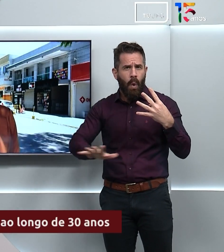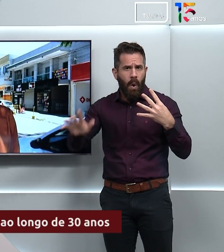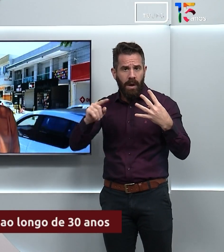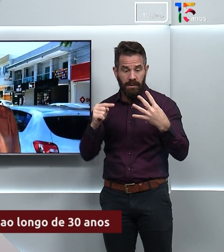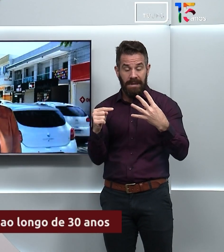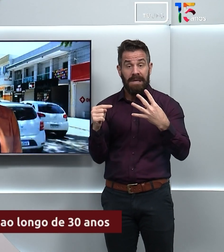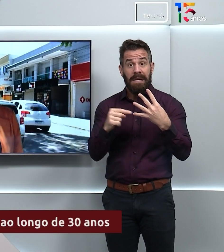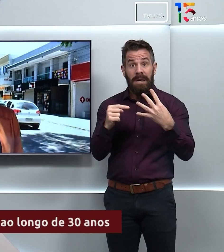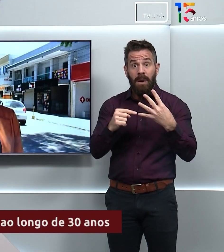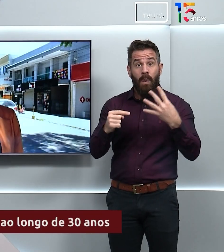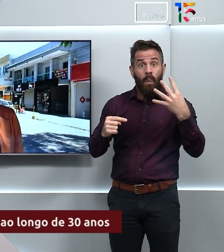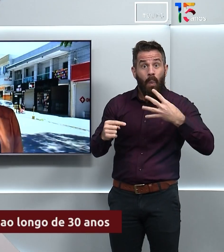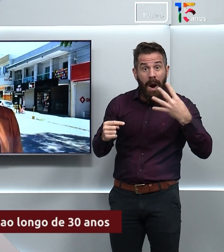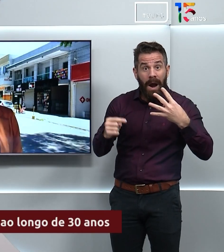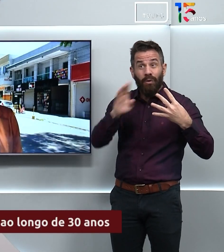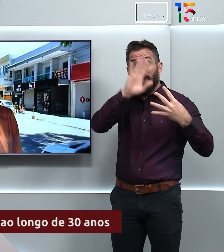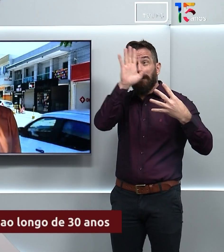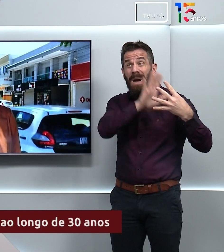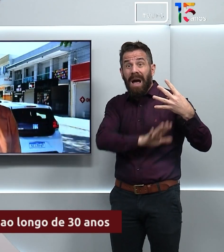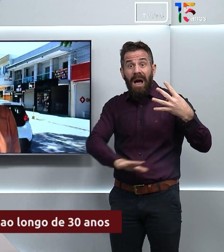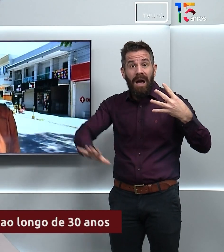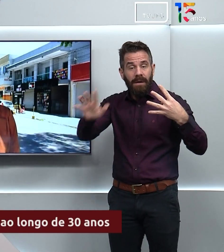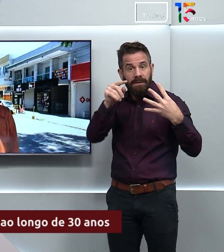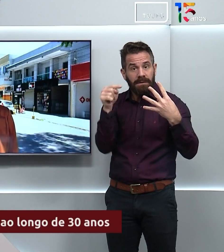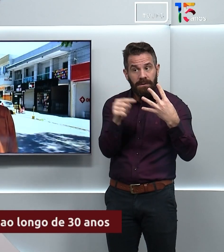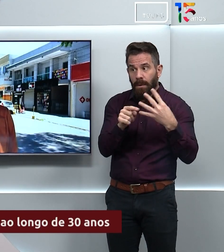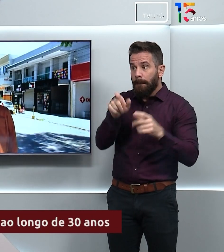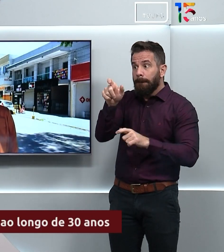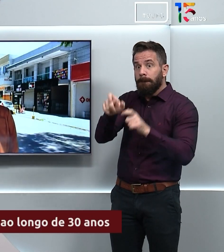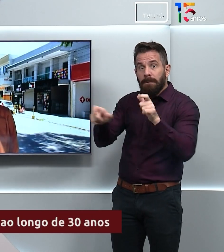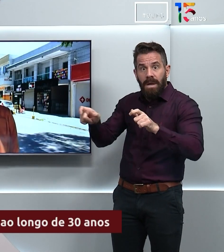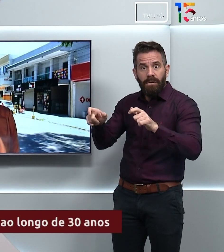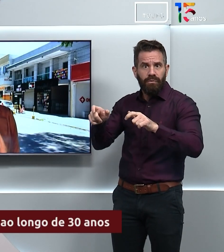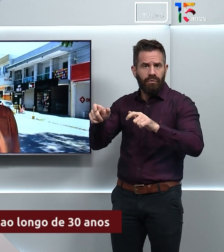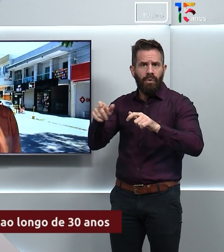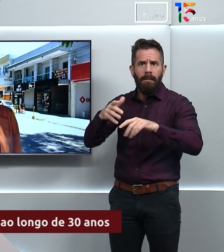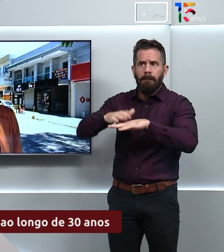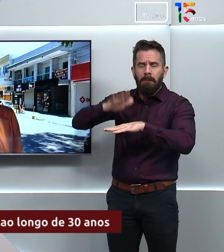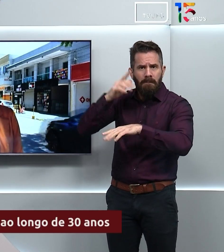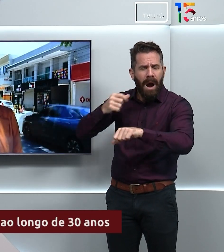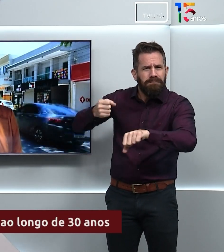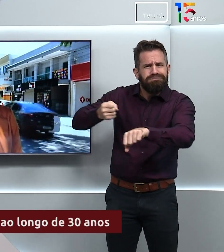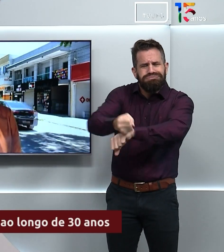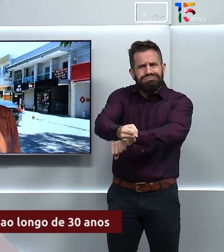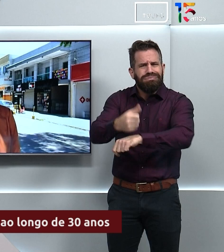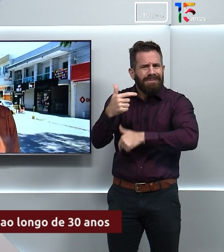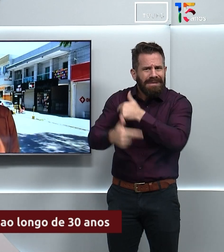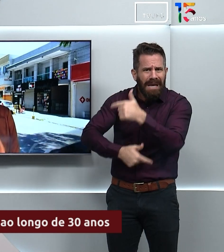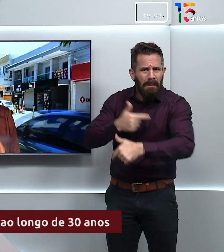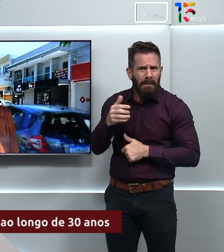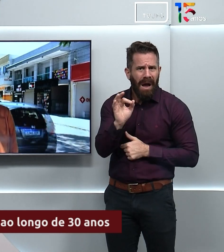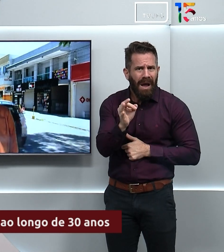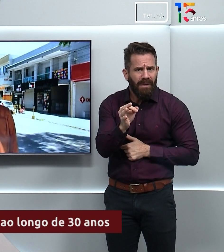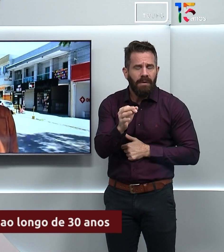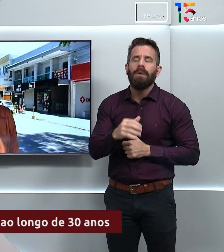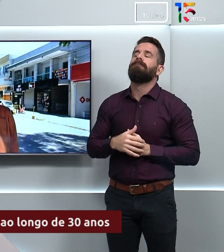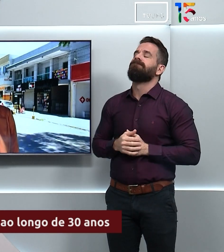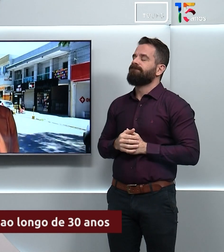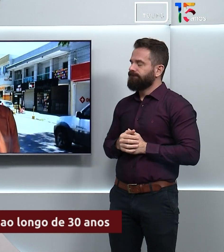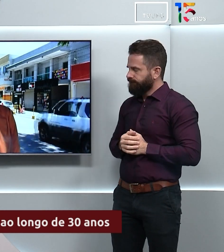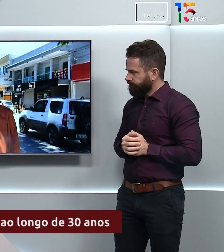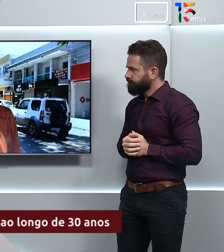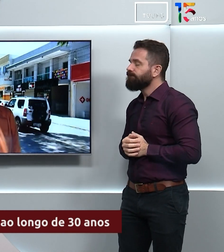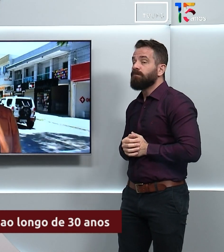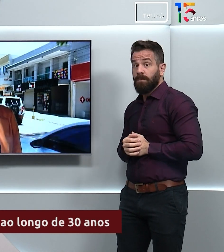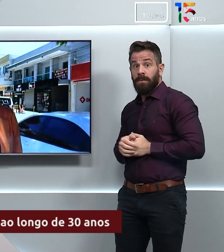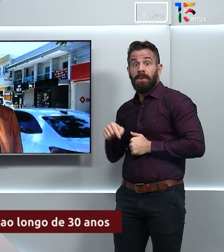é o 4º lugar no país em trabalho escravo, então. Exatamente, Camila. Goiás se destaca nesse levantamento